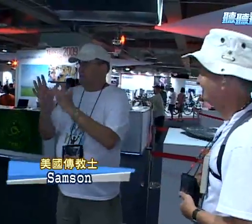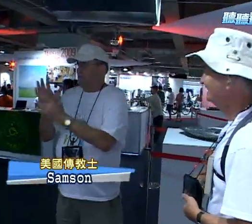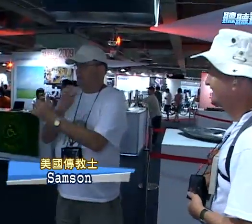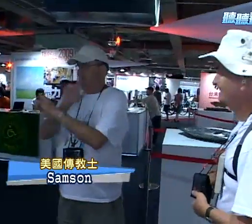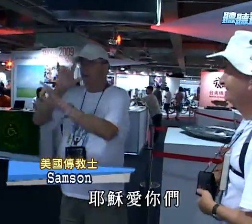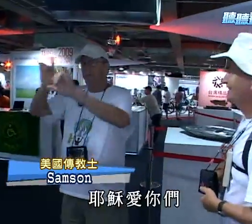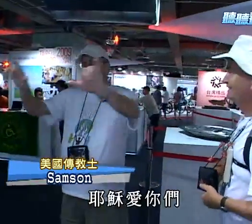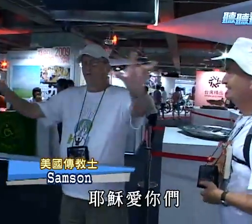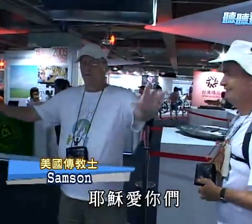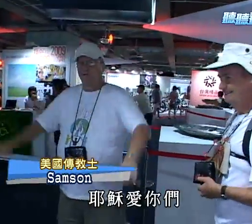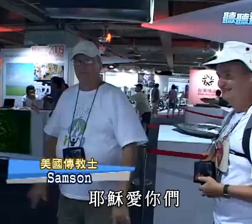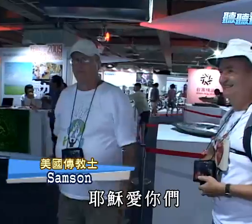耶稣爱你们，